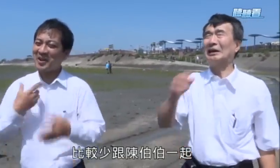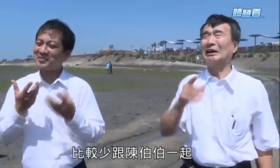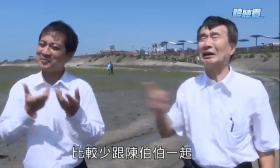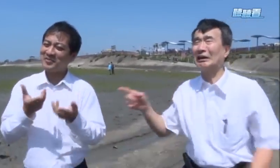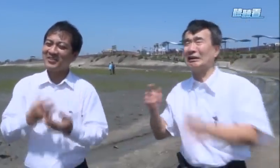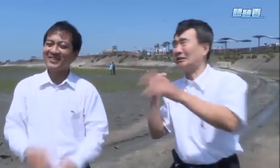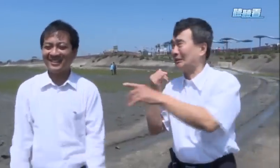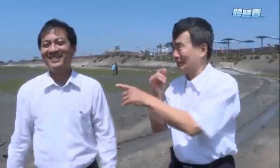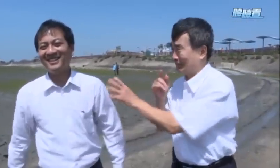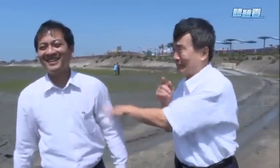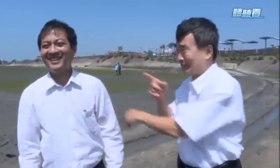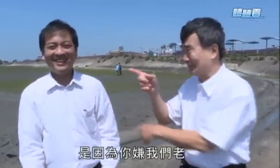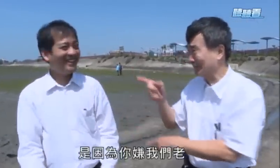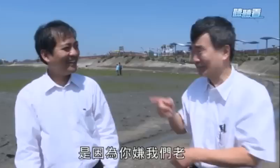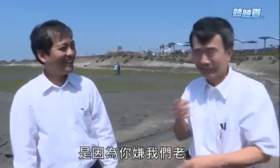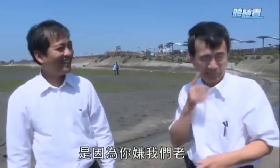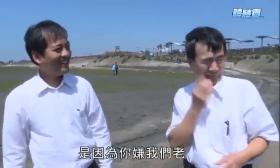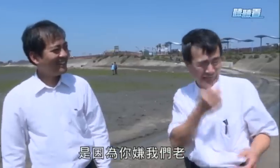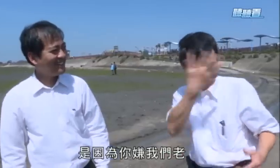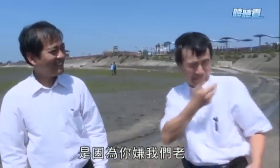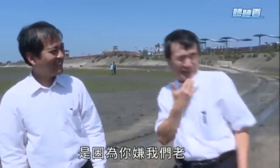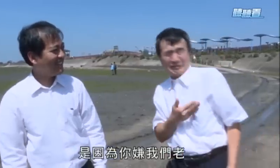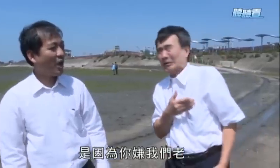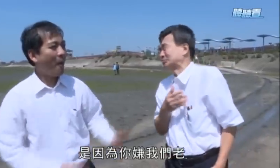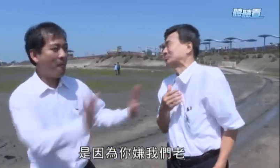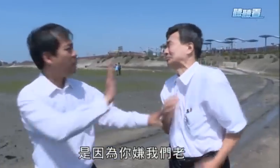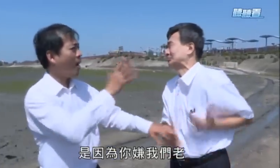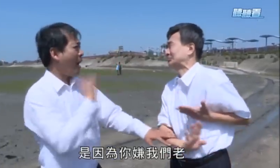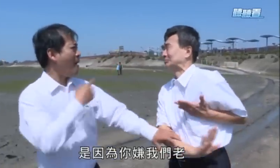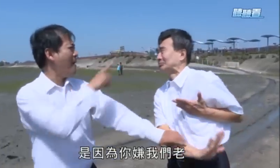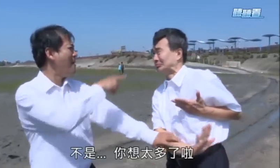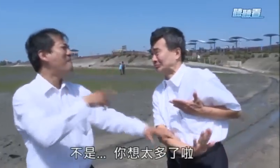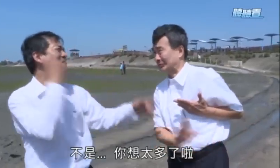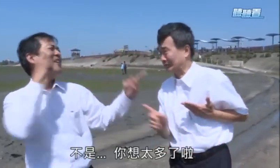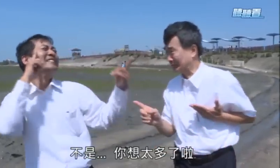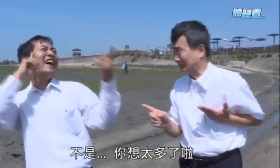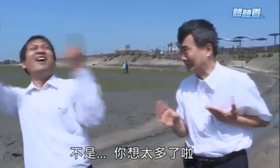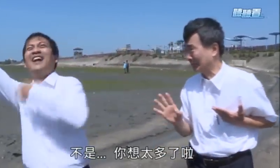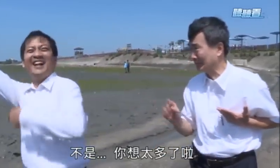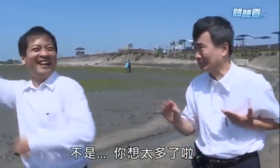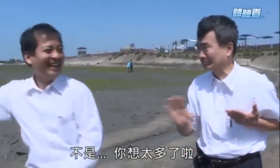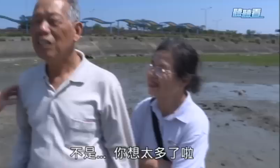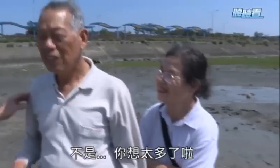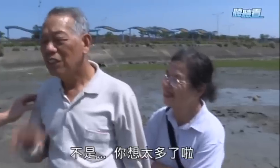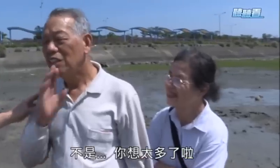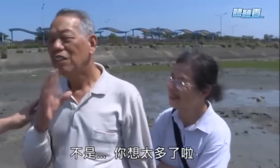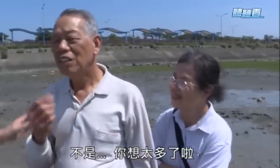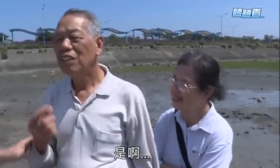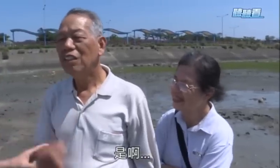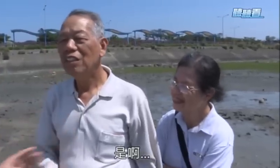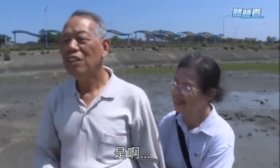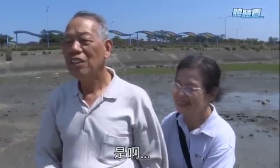起。 哎呀，是因为啊，你嫌我们老？哎，不是不是，你想太多了啦。哎，是啊是啊。